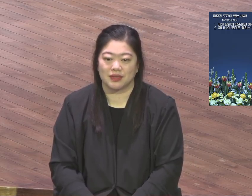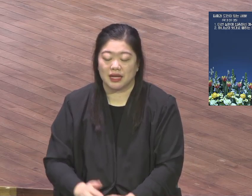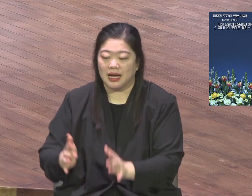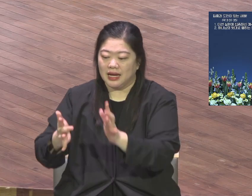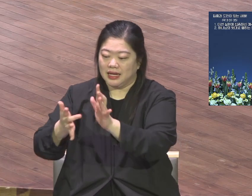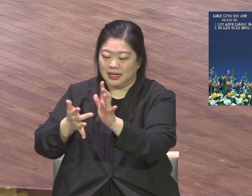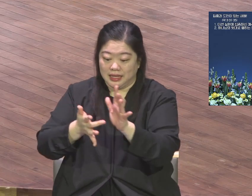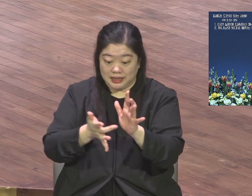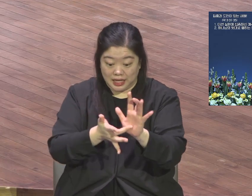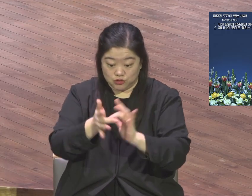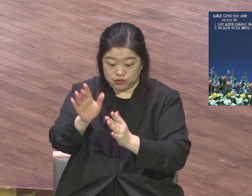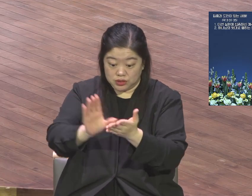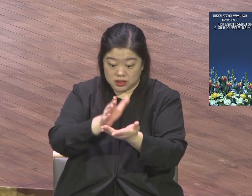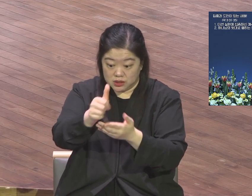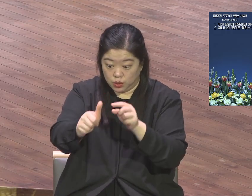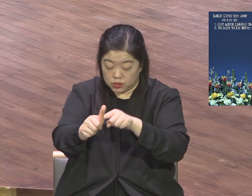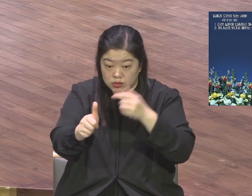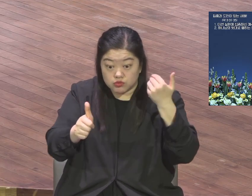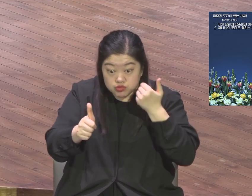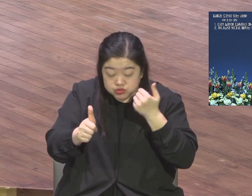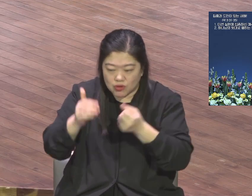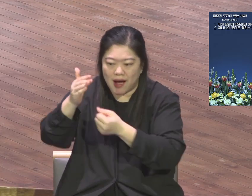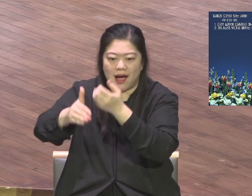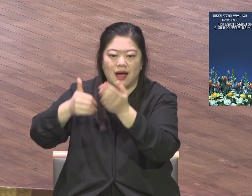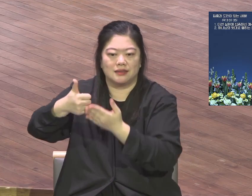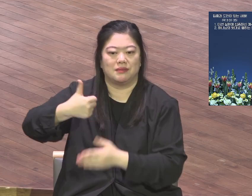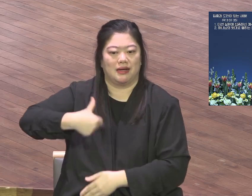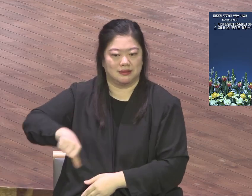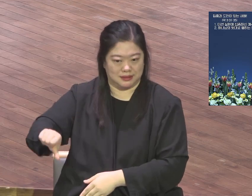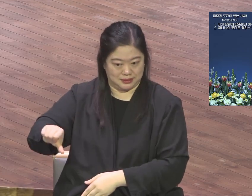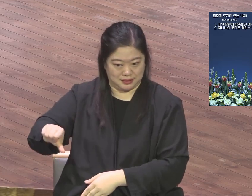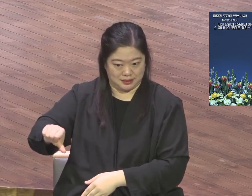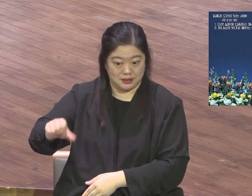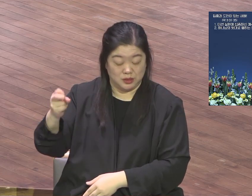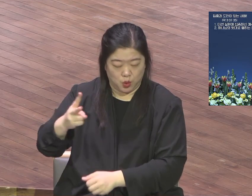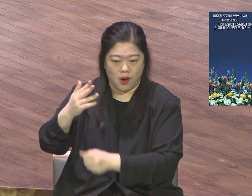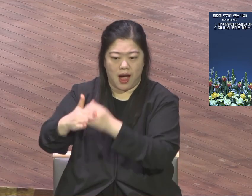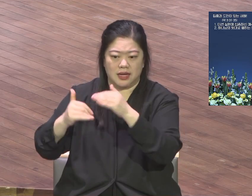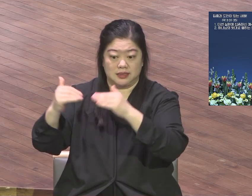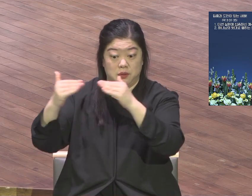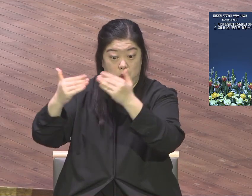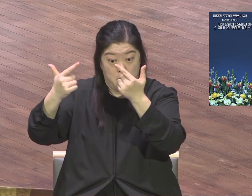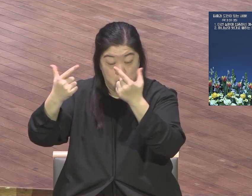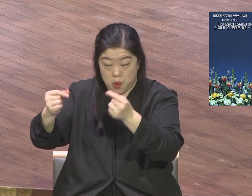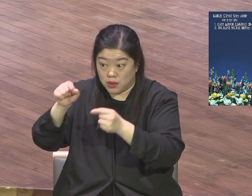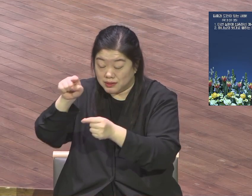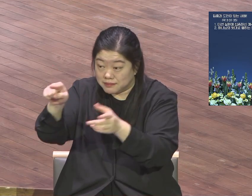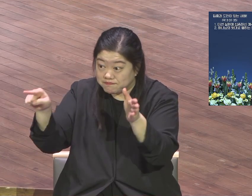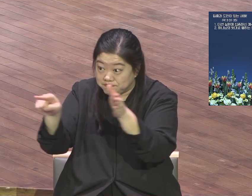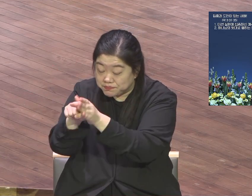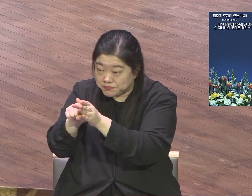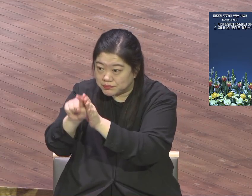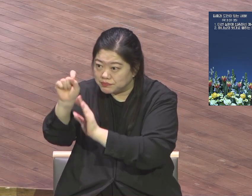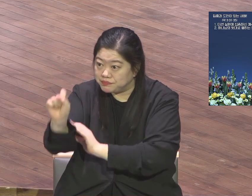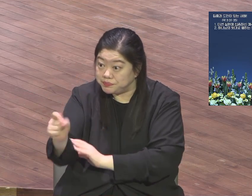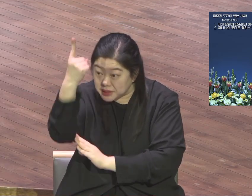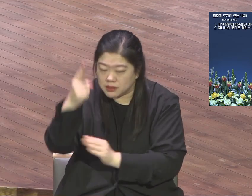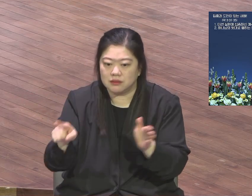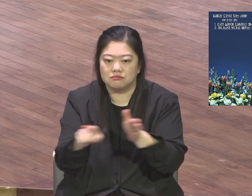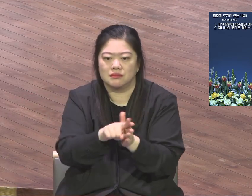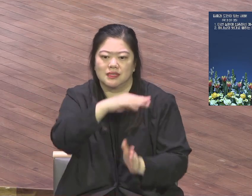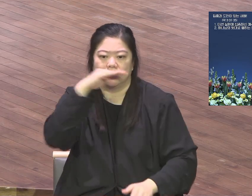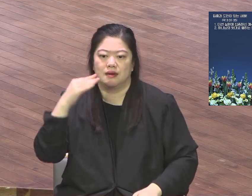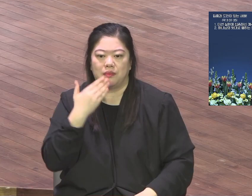하나님의 아들로 믿고 영원한 생명 얻는 것이 출발점이에요. 예수를